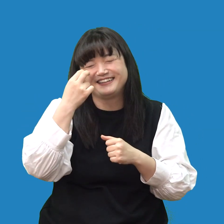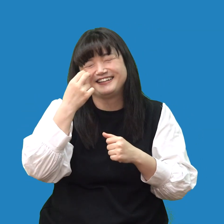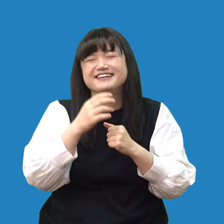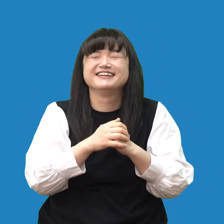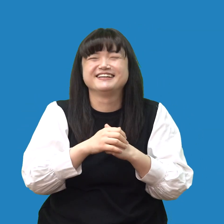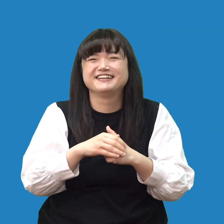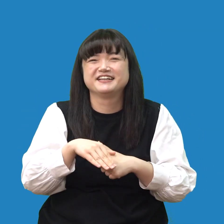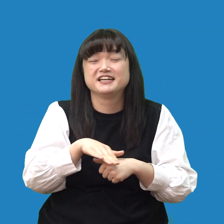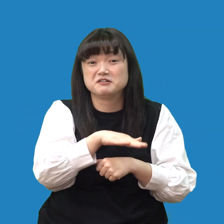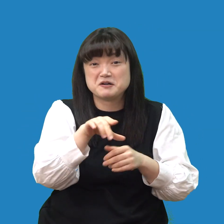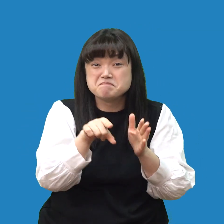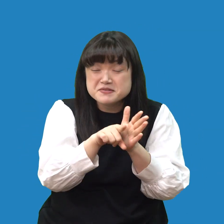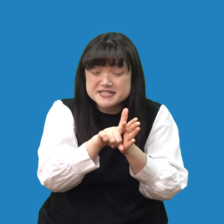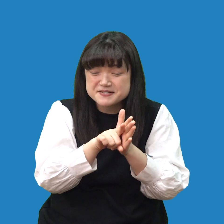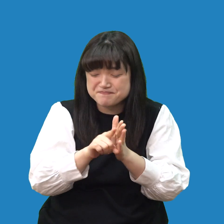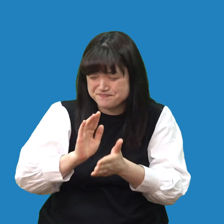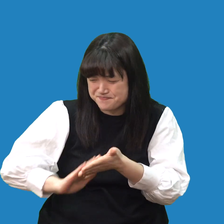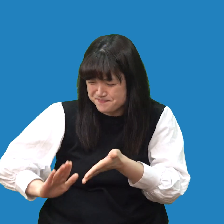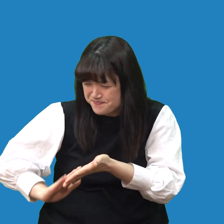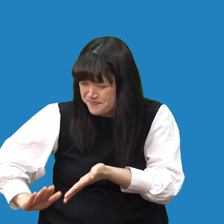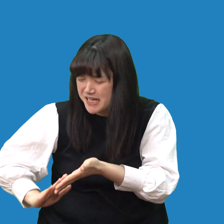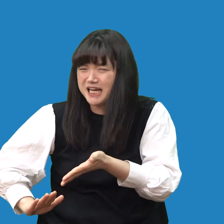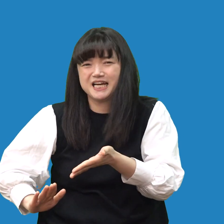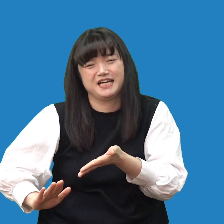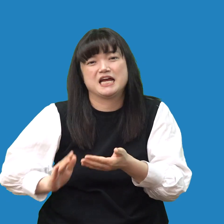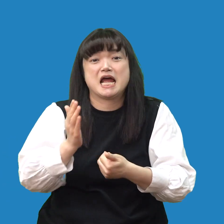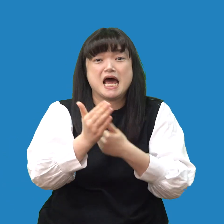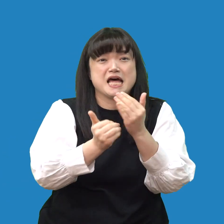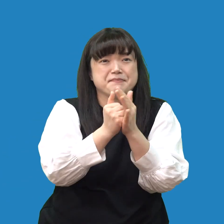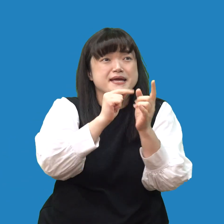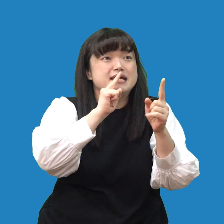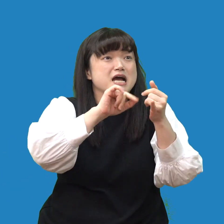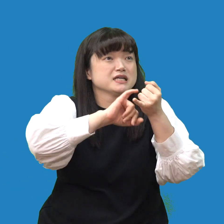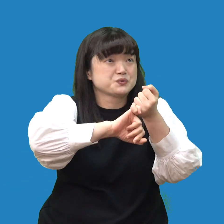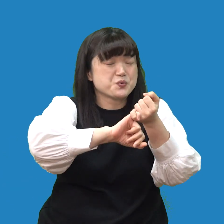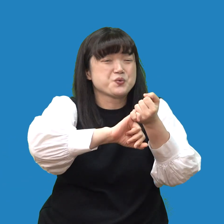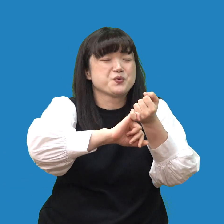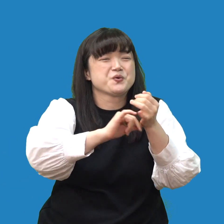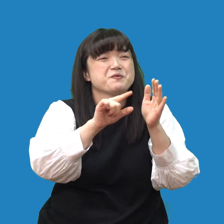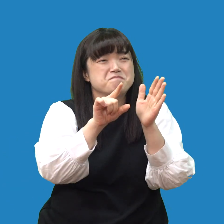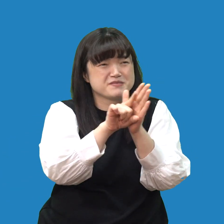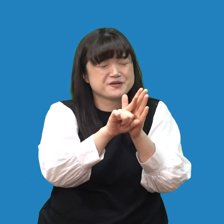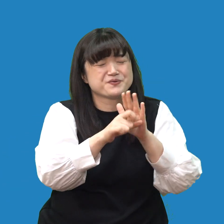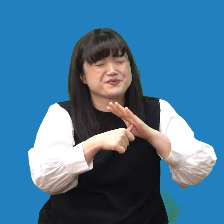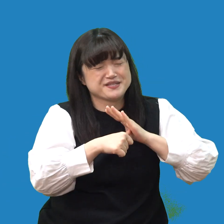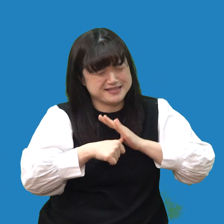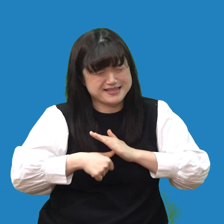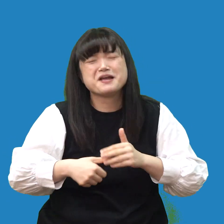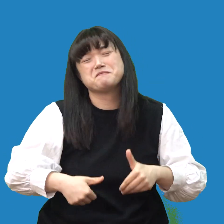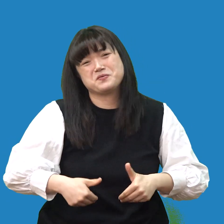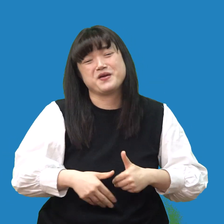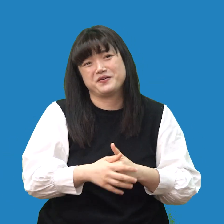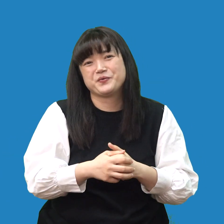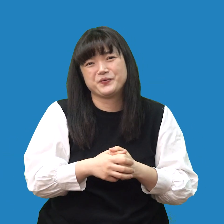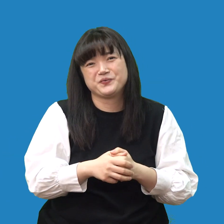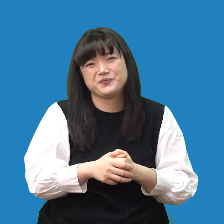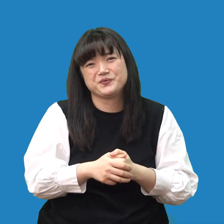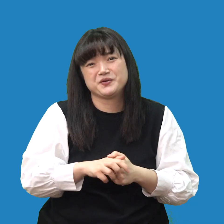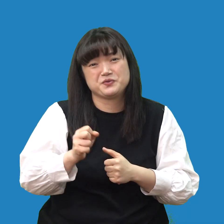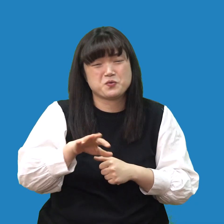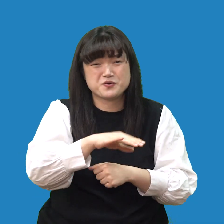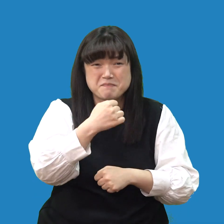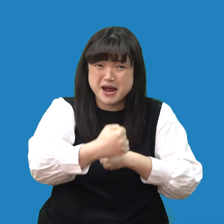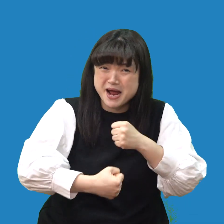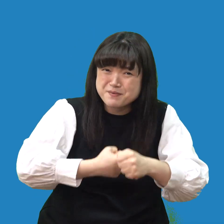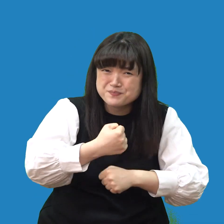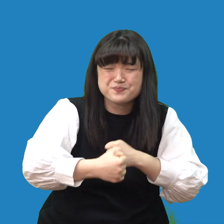물론 우리가 신앙을 전수하는 그 길에는 하나님의 약속을 믿고 기다리는 그 인내가 요구됩니다. 그리고 우리